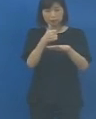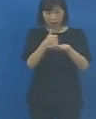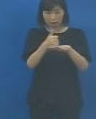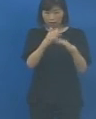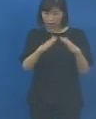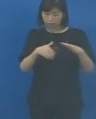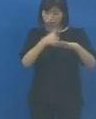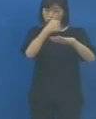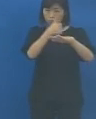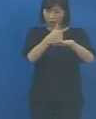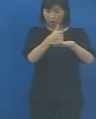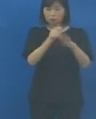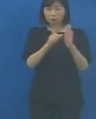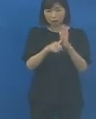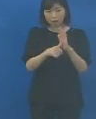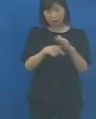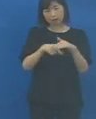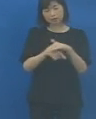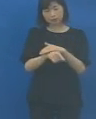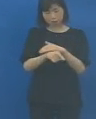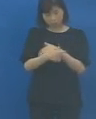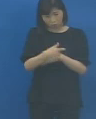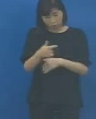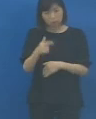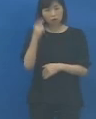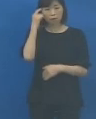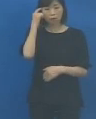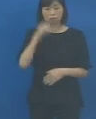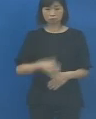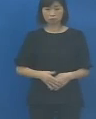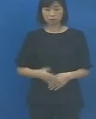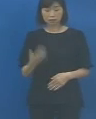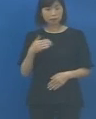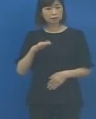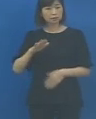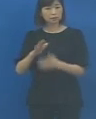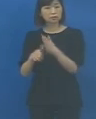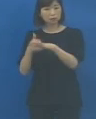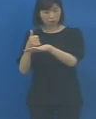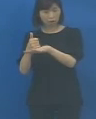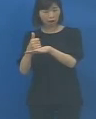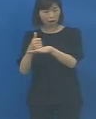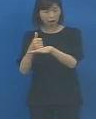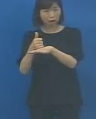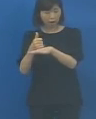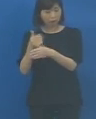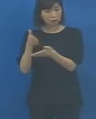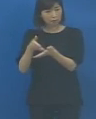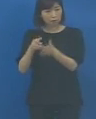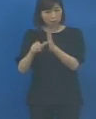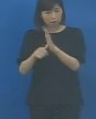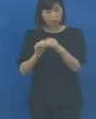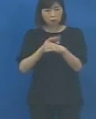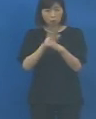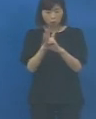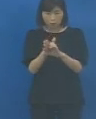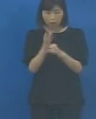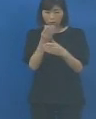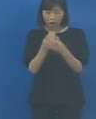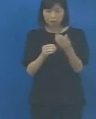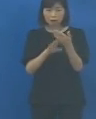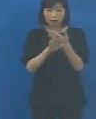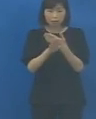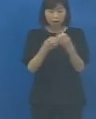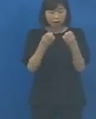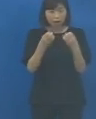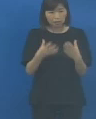うんですけれども、先ほど知事はご発言の中で、コロナ後を見据えた、新しい日本の在り方の提案という